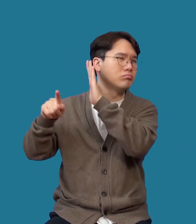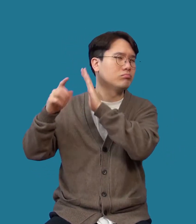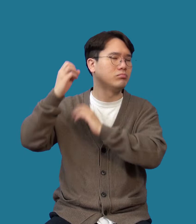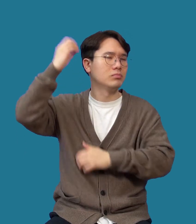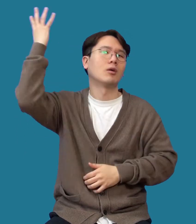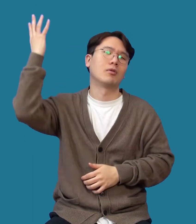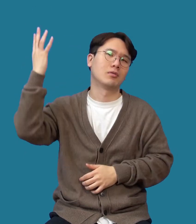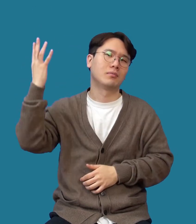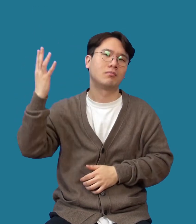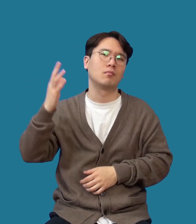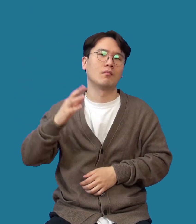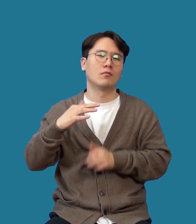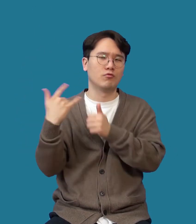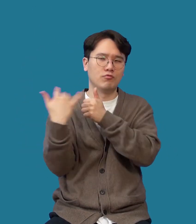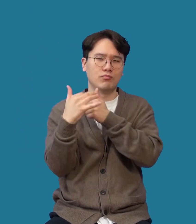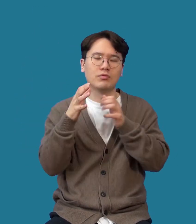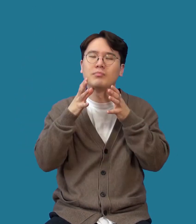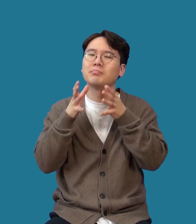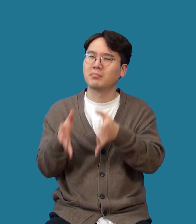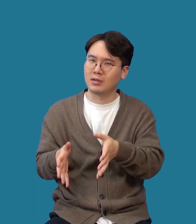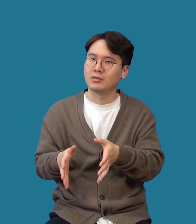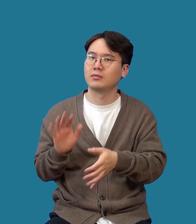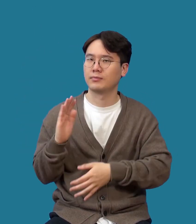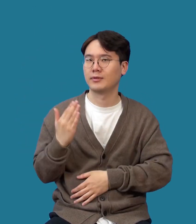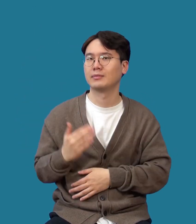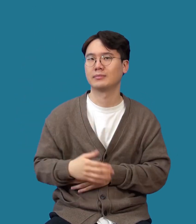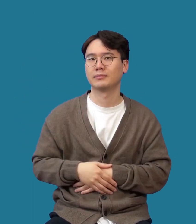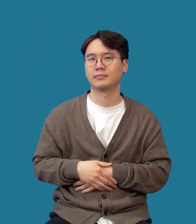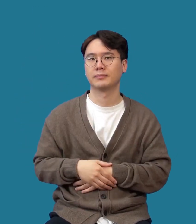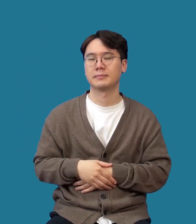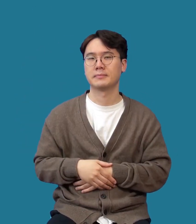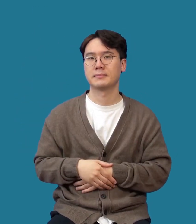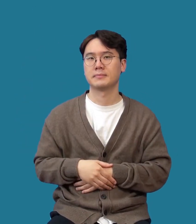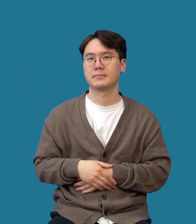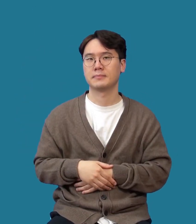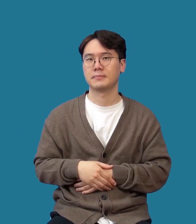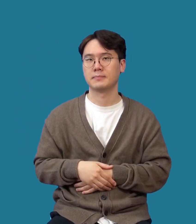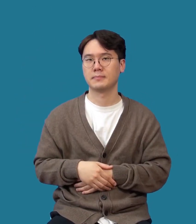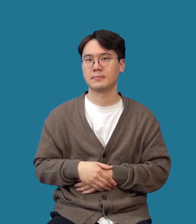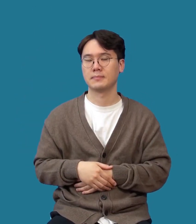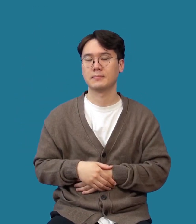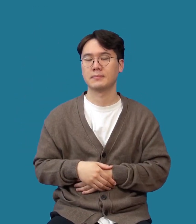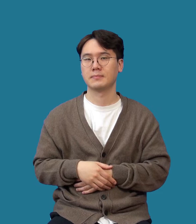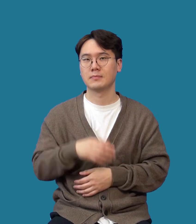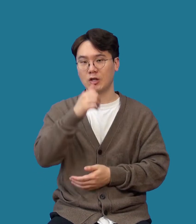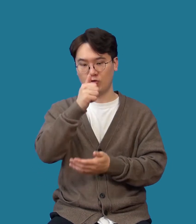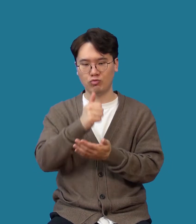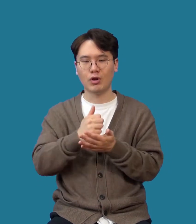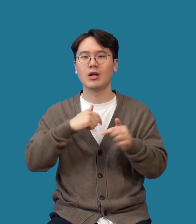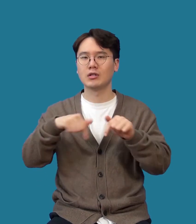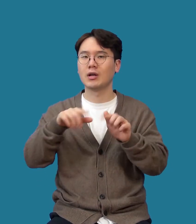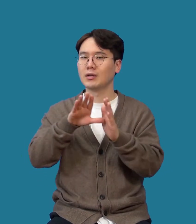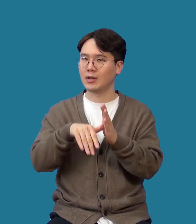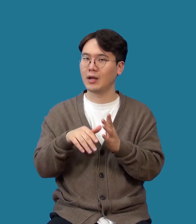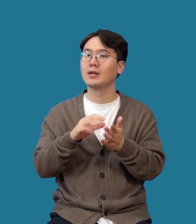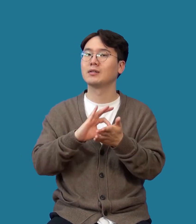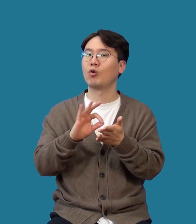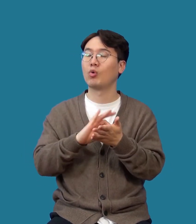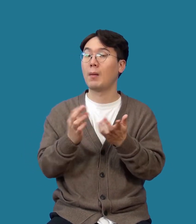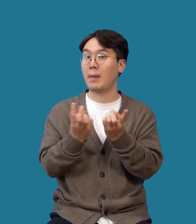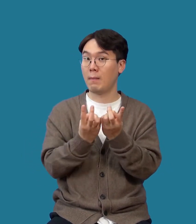속임이 그렇게 강력합니다. 또 하나 죄가 인간을 지배할 때 사용하는 방법은